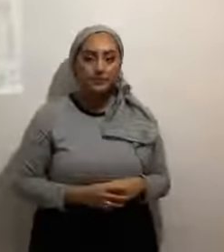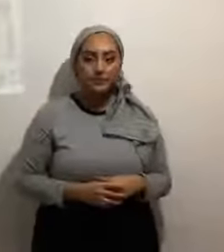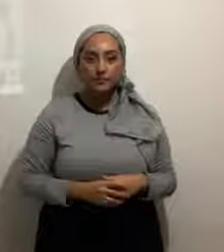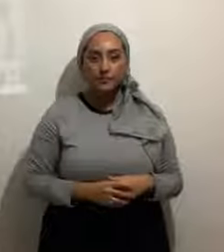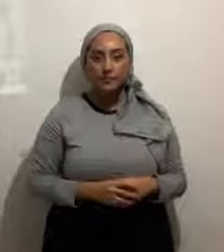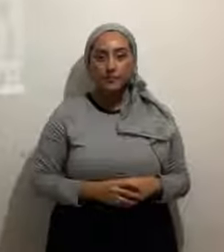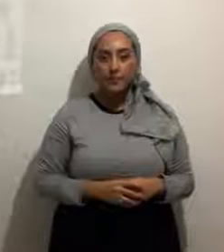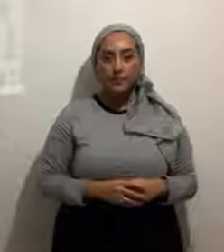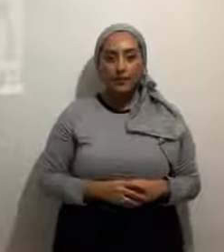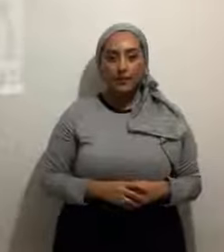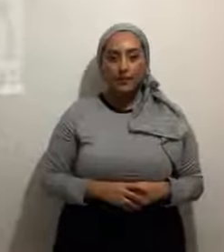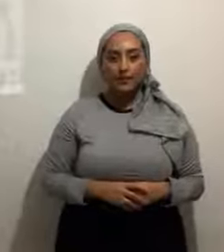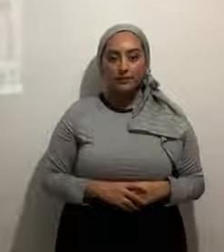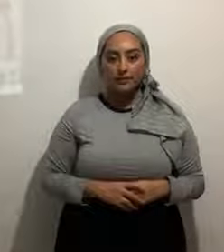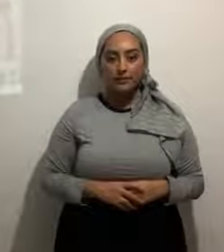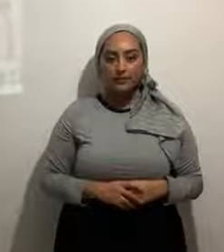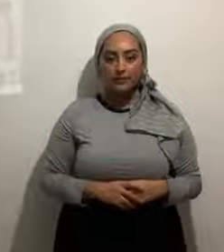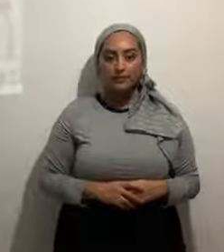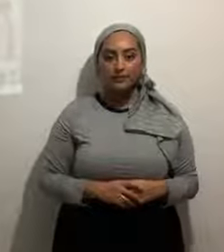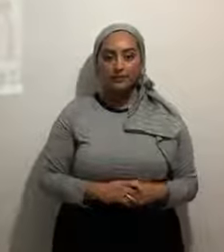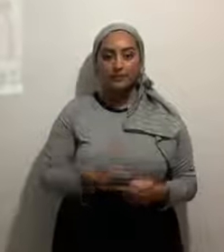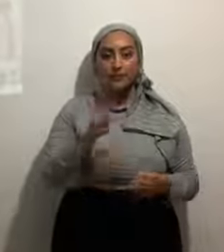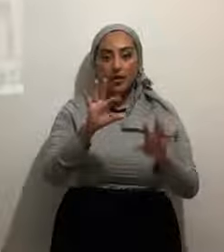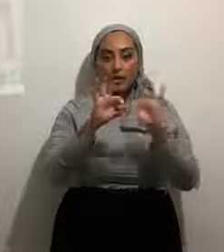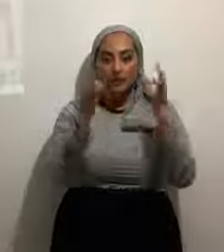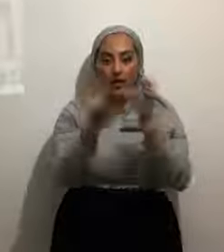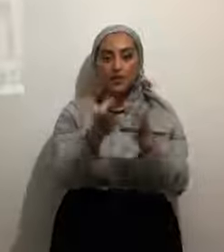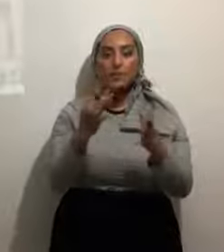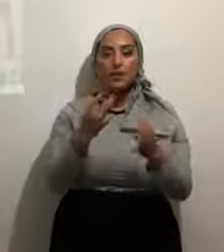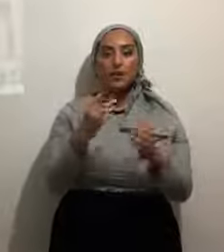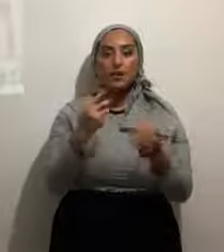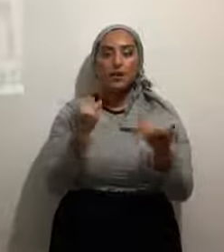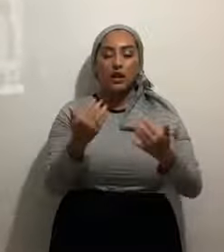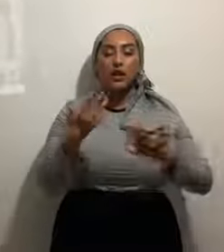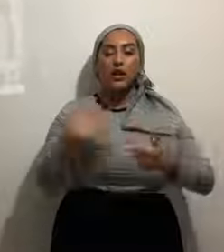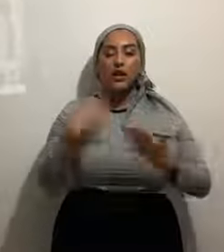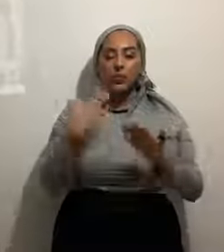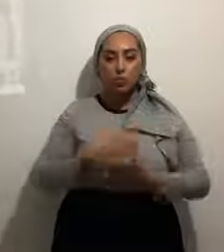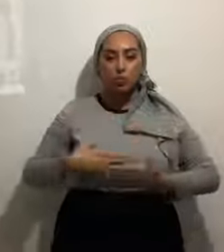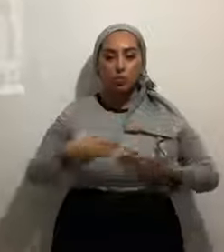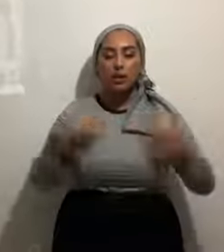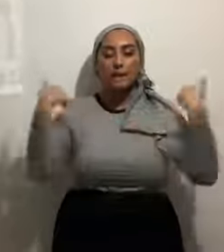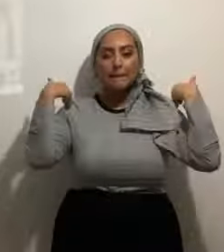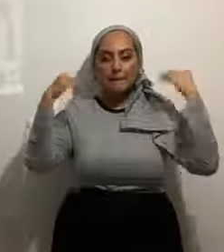con tu esposa, o si tú, Ajot, estás solita, pero vas a danzar, los ángeles van a estar ahí de Yahshua.